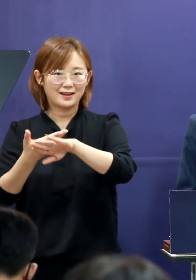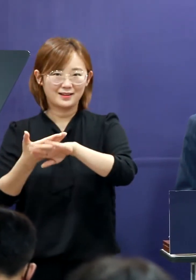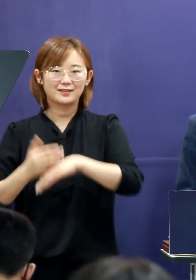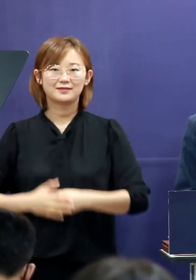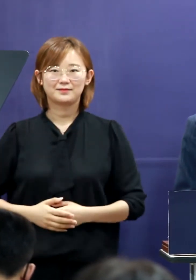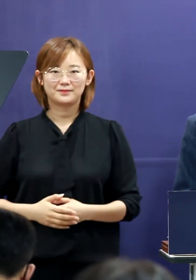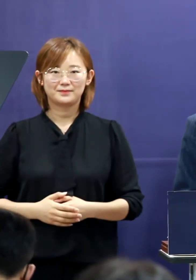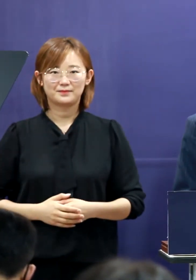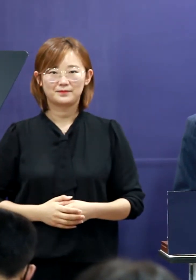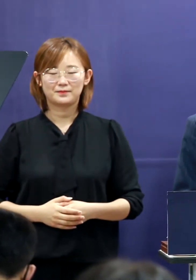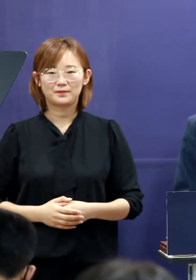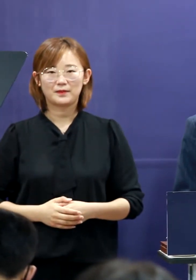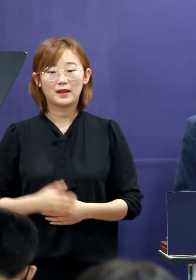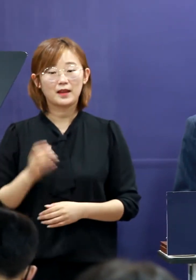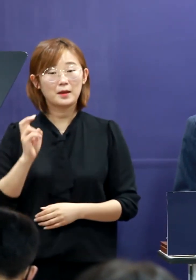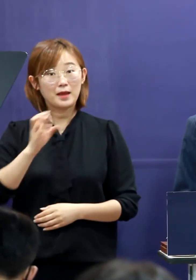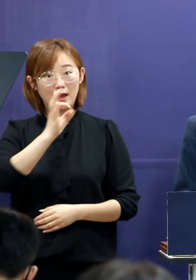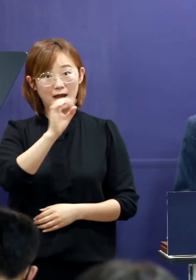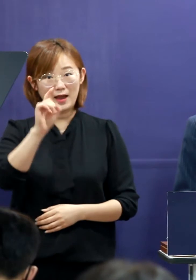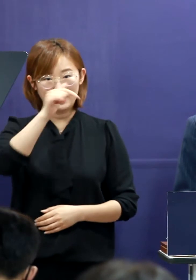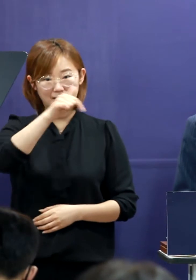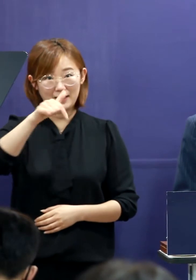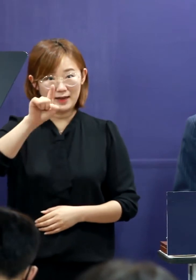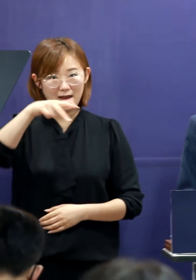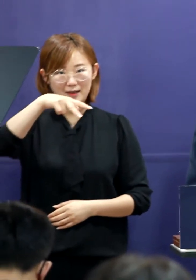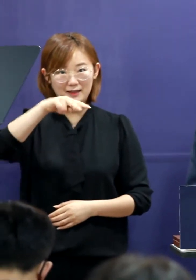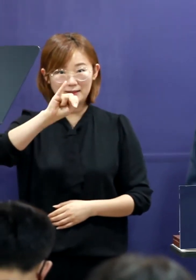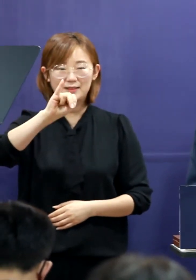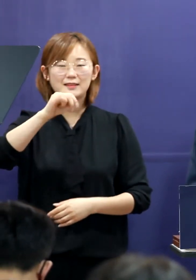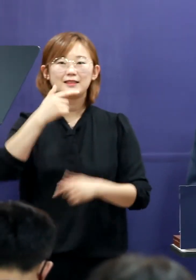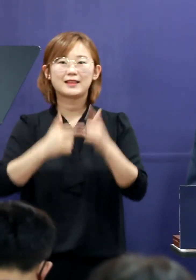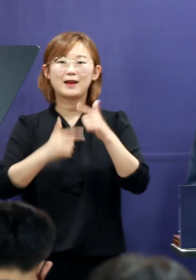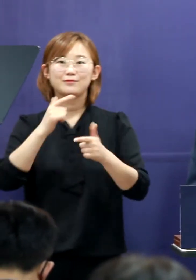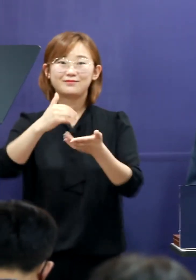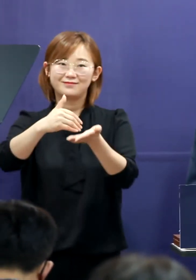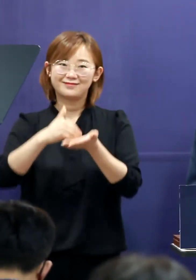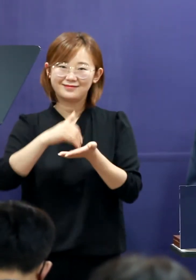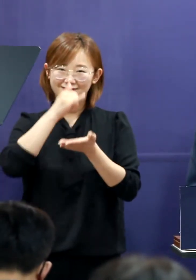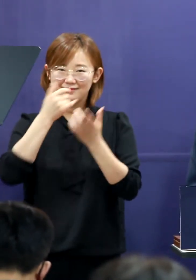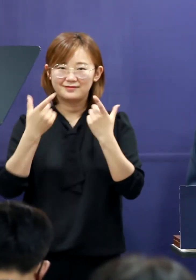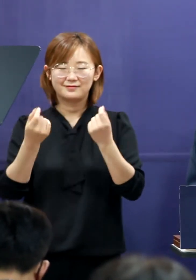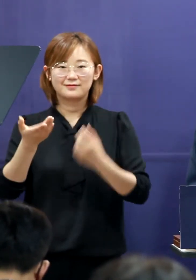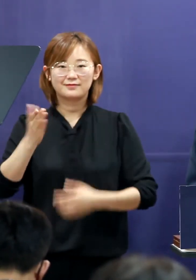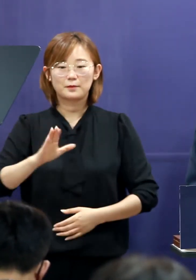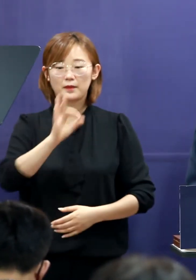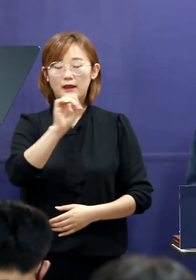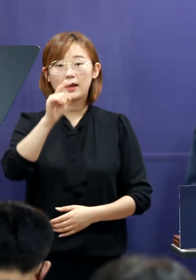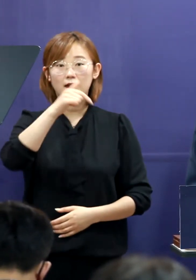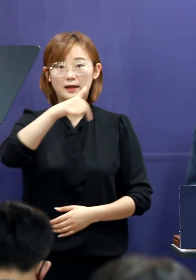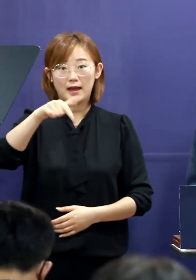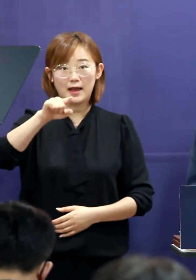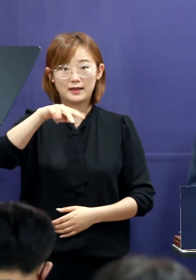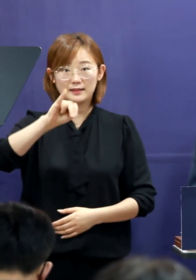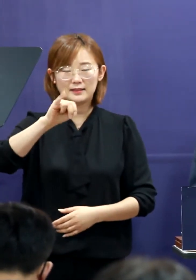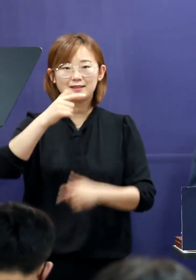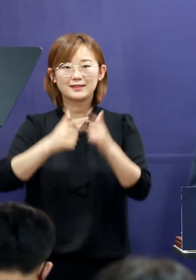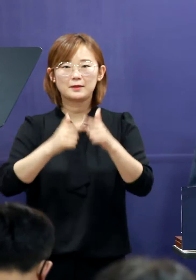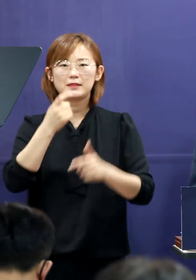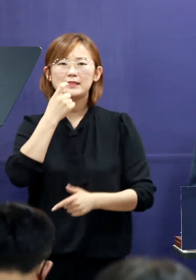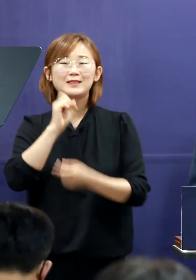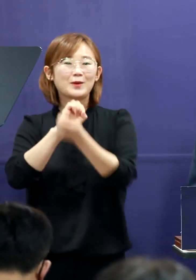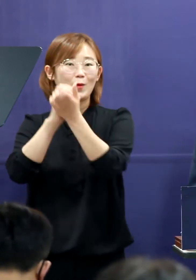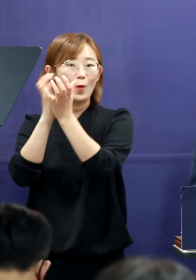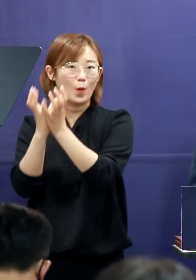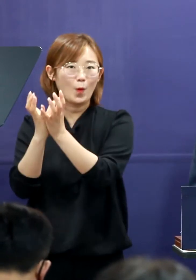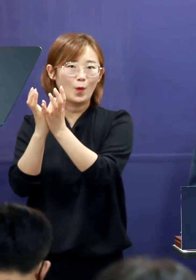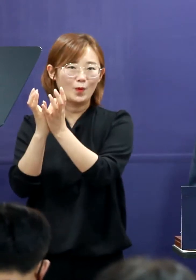말씀하신 것은 아마 아카시 나무를 얘기하는 것 같습니다. 아카시 나무는 주로 이제 흰색 꽃이 피고